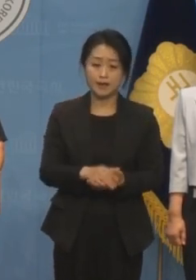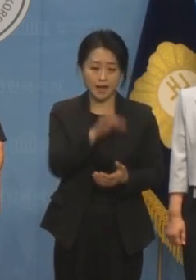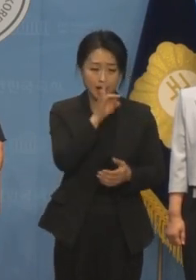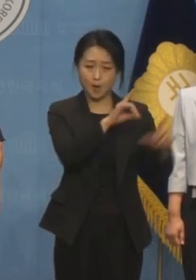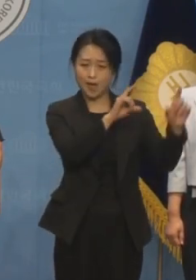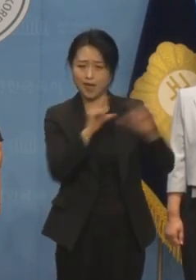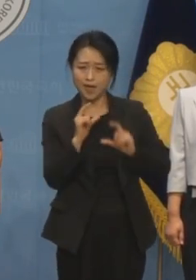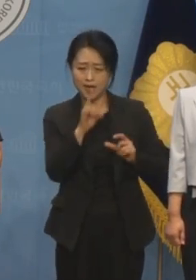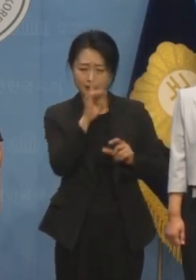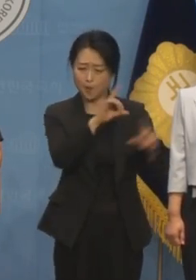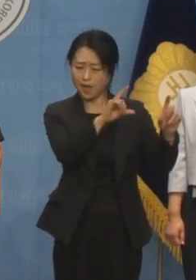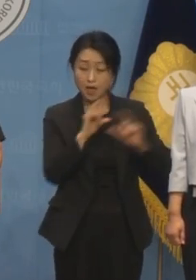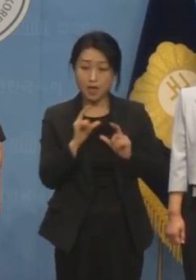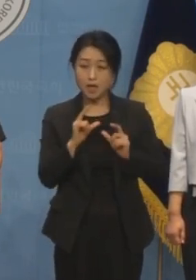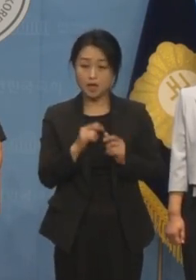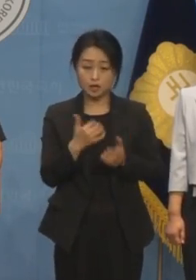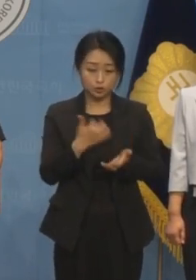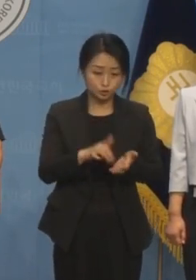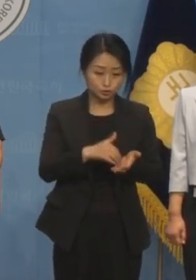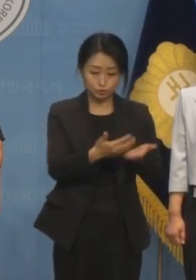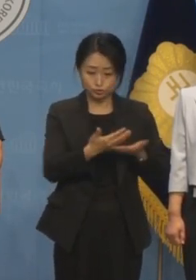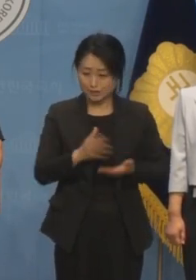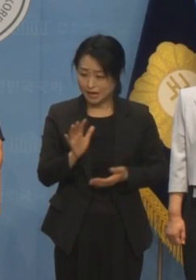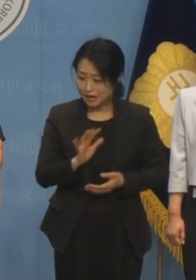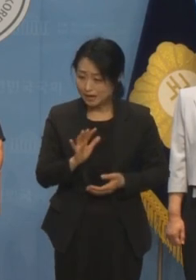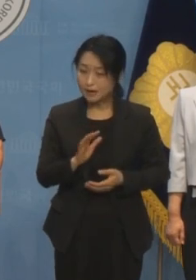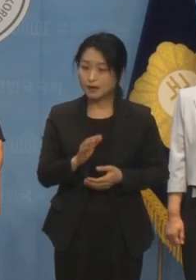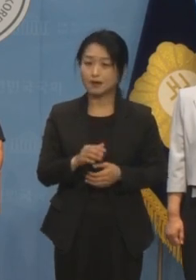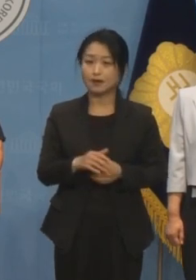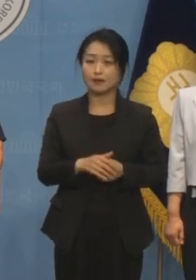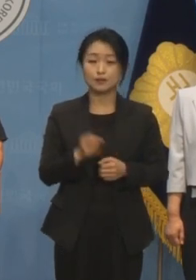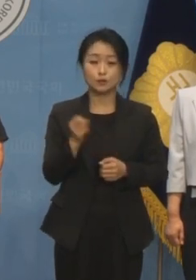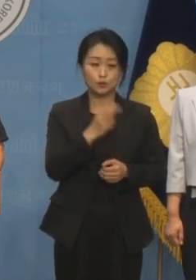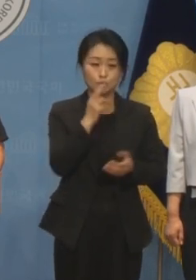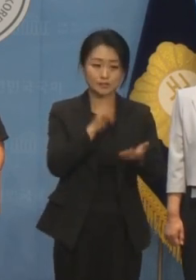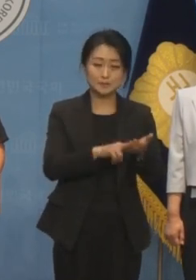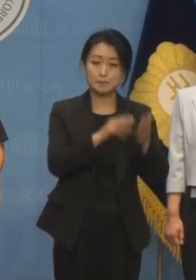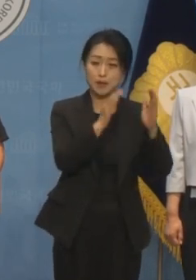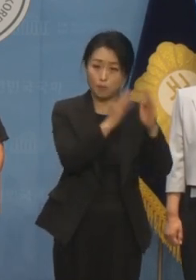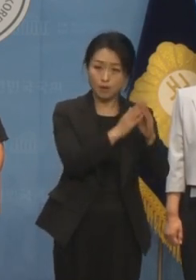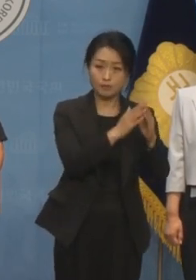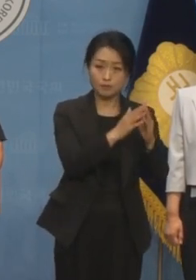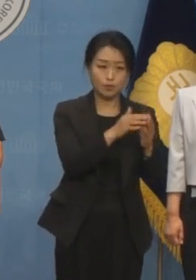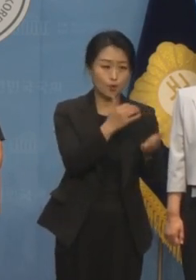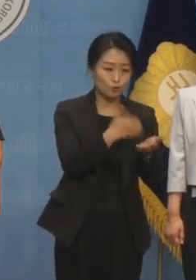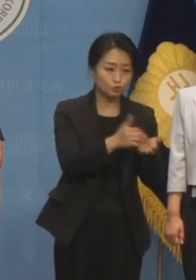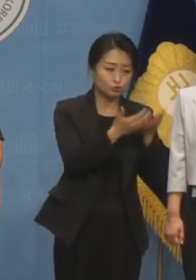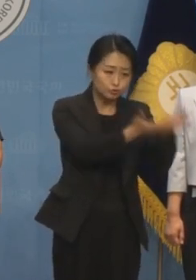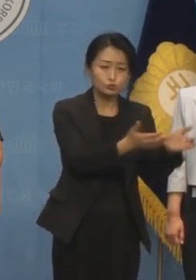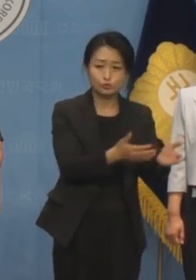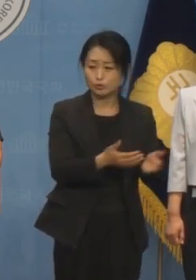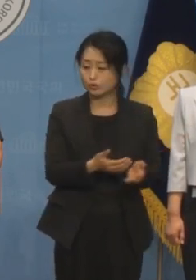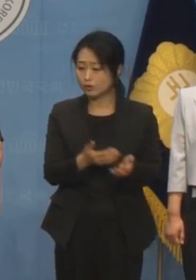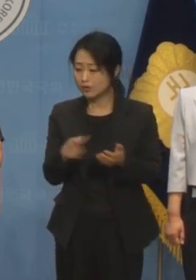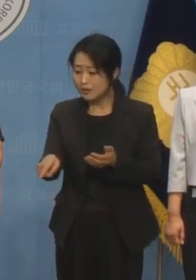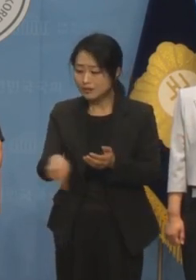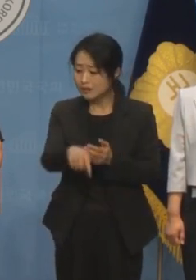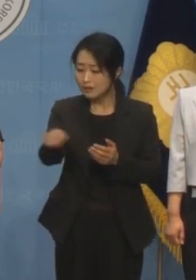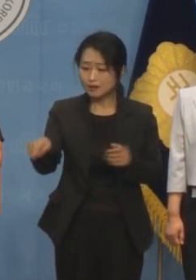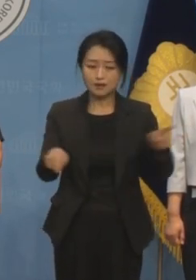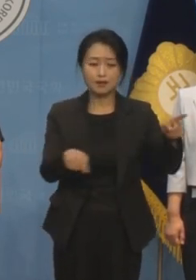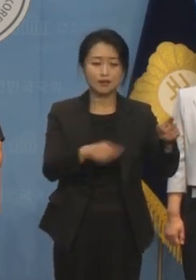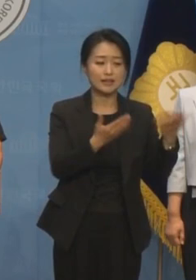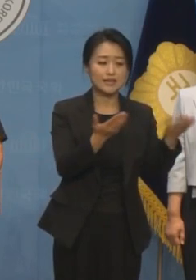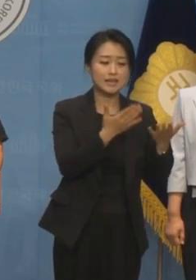안 된다. 물량도 집배원들을 놀릴 수 없으니 통제해야 한다. 너희는 집배원 가로사로 인해